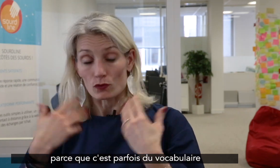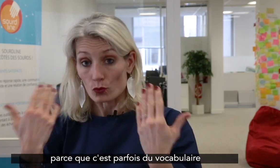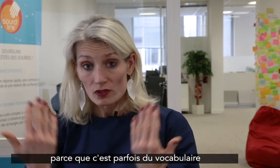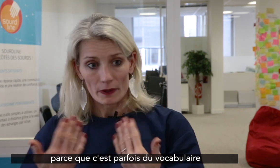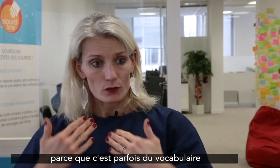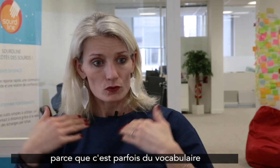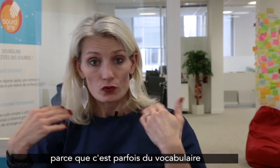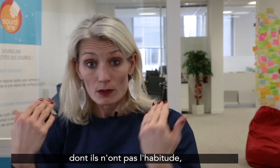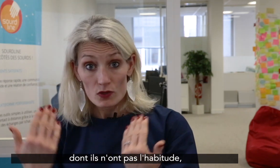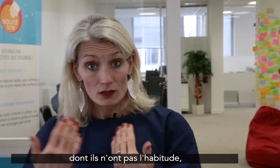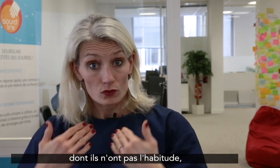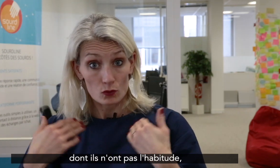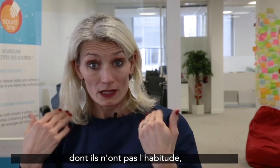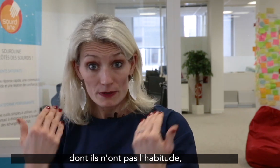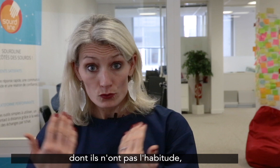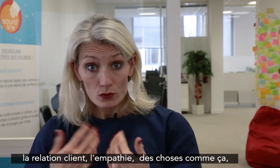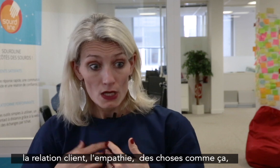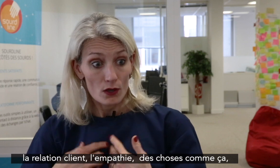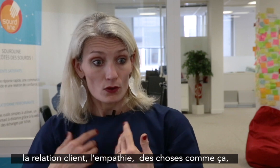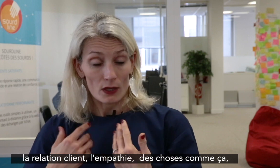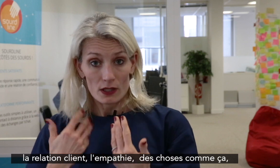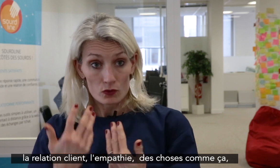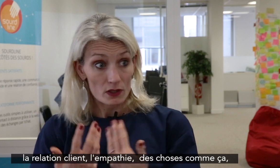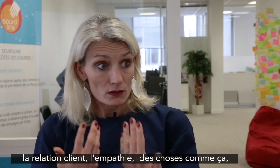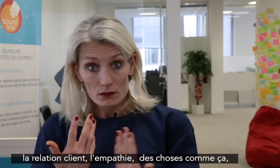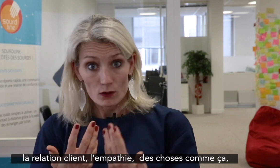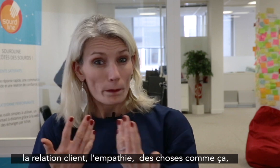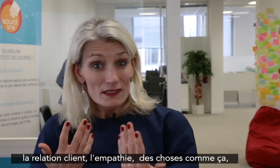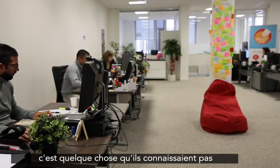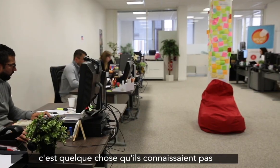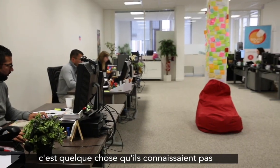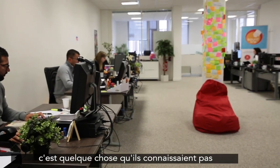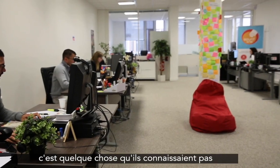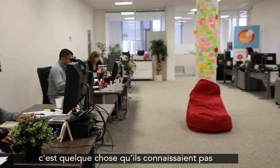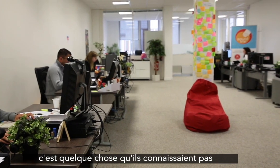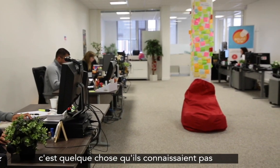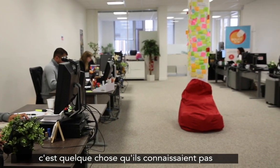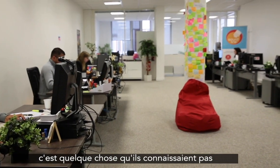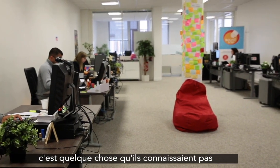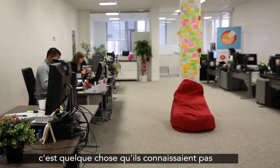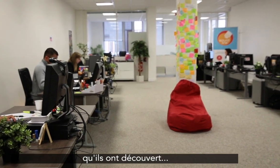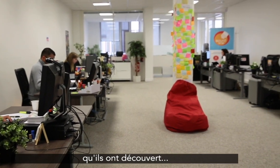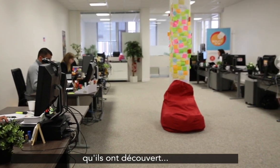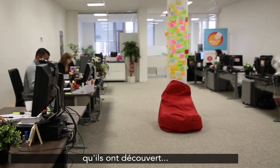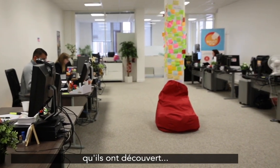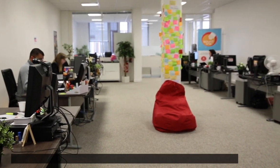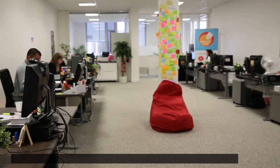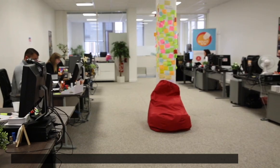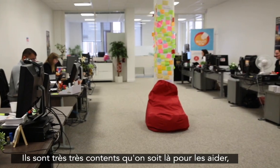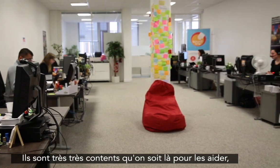que c'est parfois du vocabulaire dont ils n'ont pas l'habitude. La relation client, l'empathie, des choses comme ça, c'est quelque chose qu'ils ne connaissaient pas, qu'ils ont découvert. Ils sont très